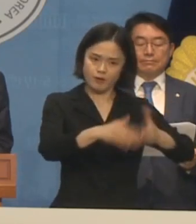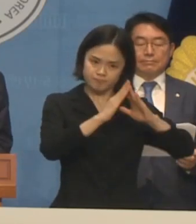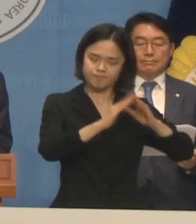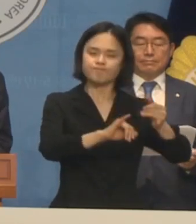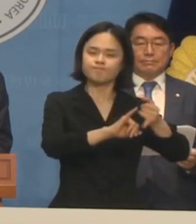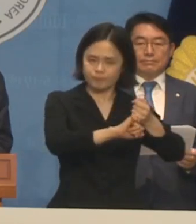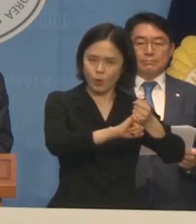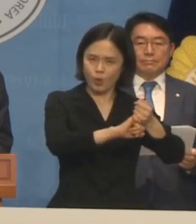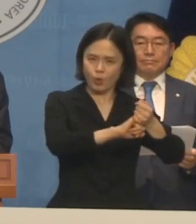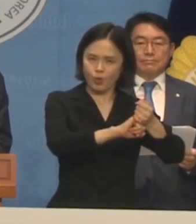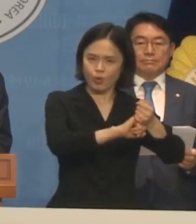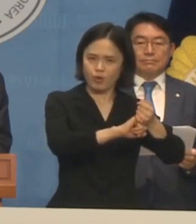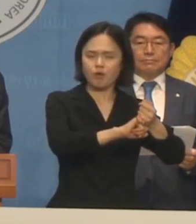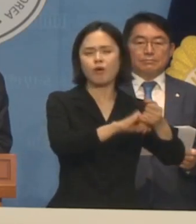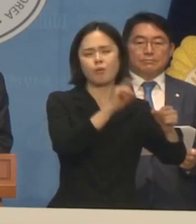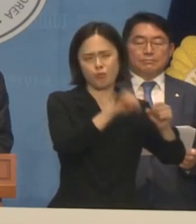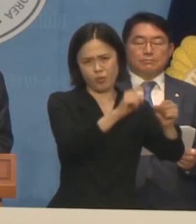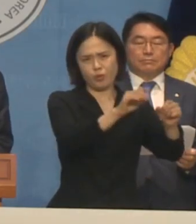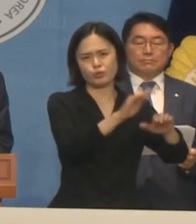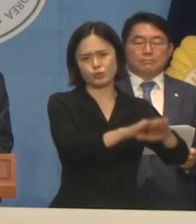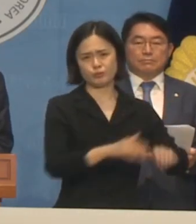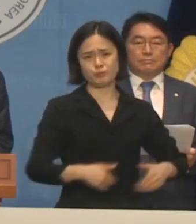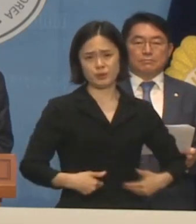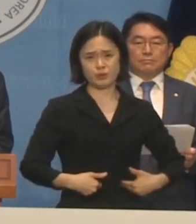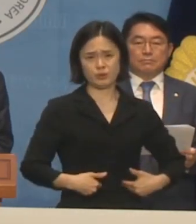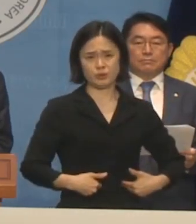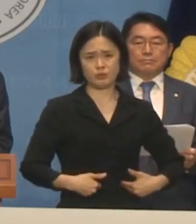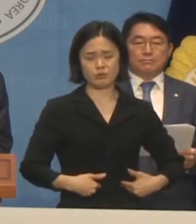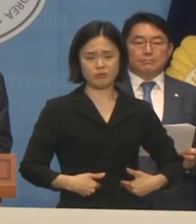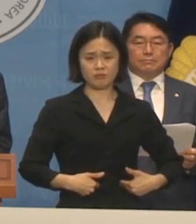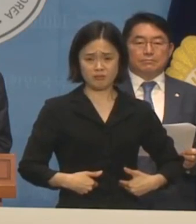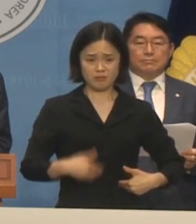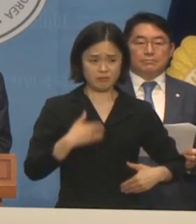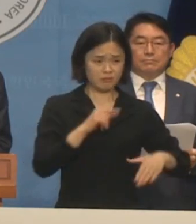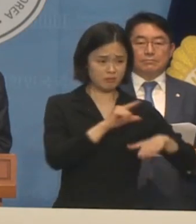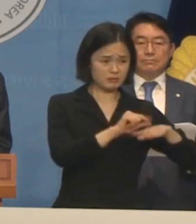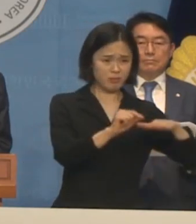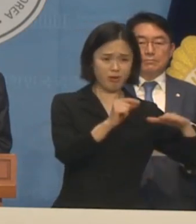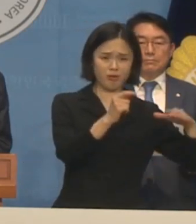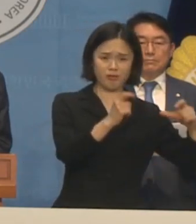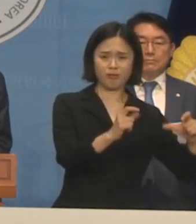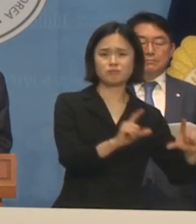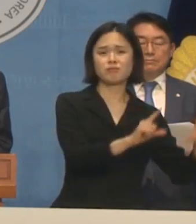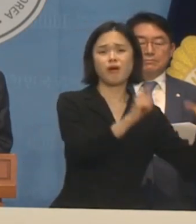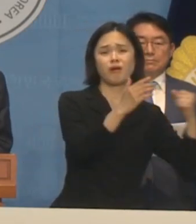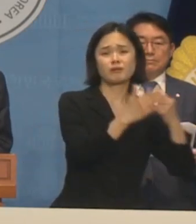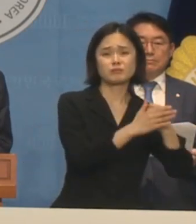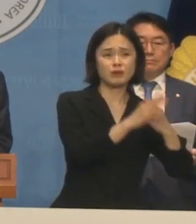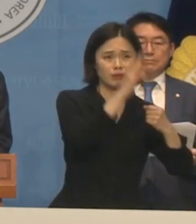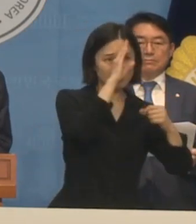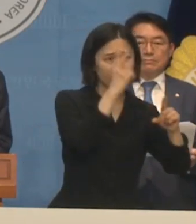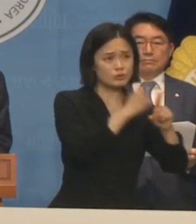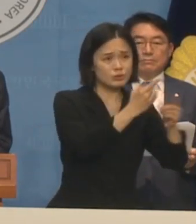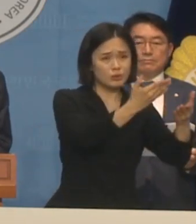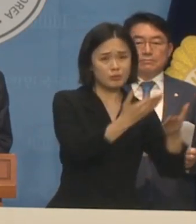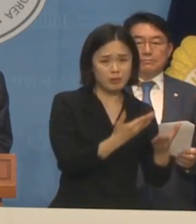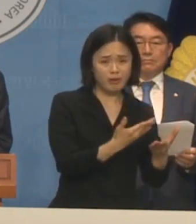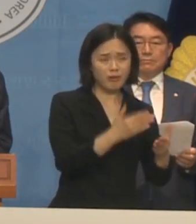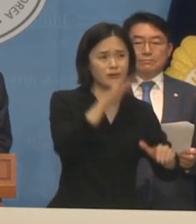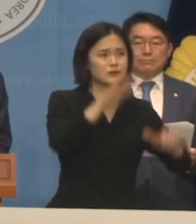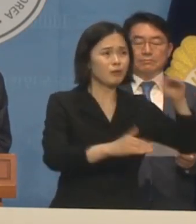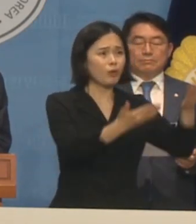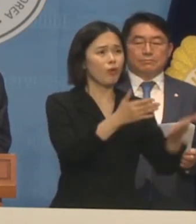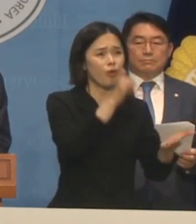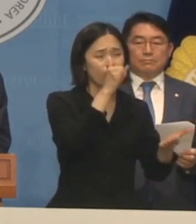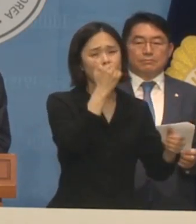지방에 산다고 목숨까지 차별받는 서글픈 현실을 바꿔야 합니다. 아프면 언제